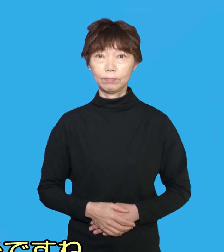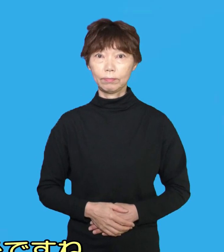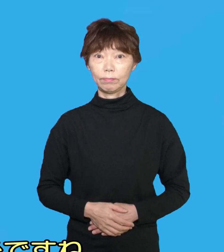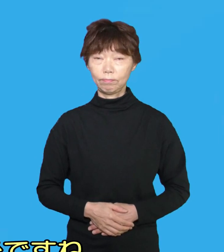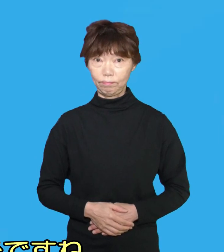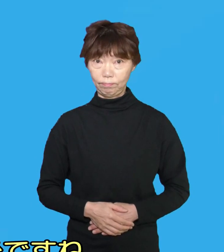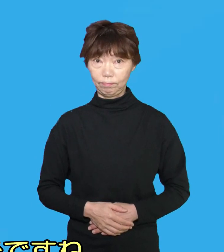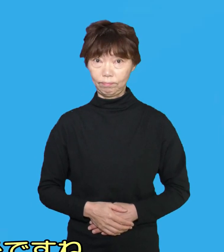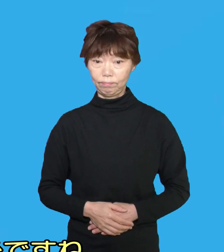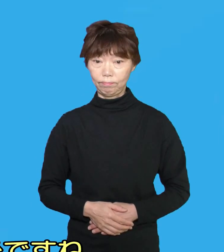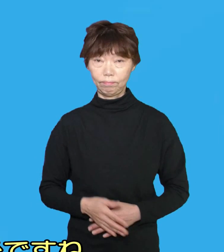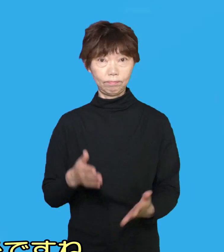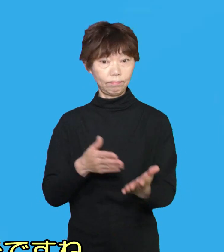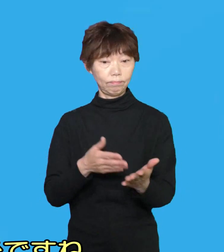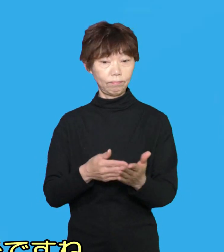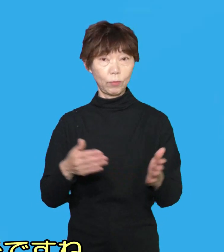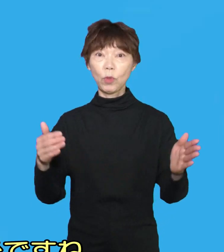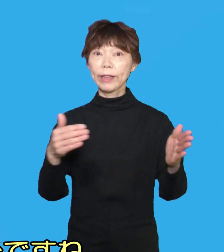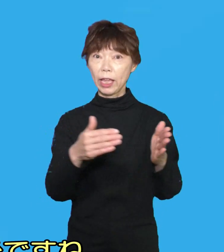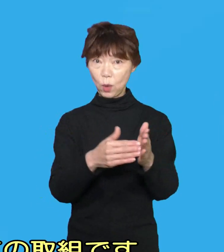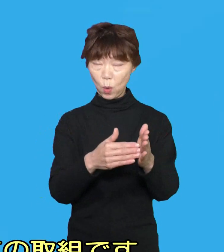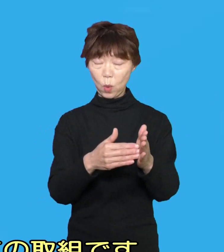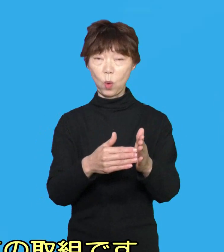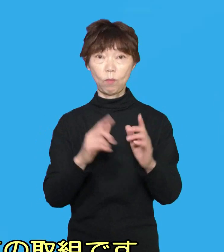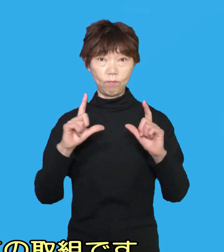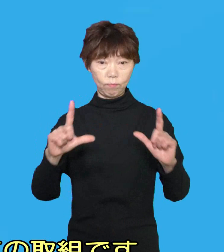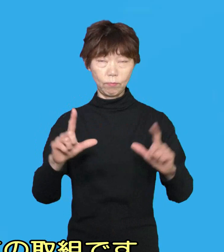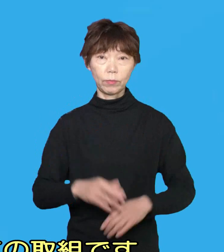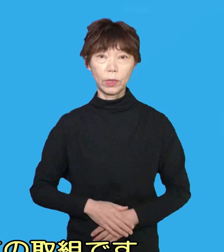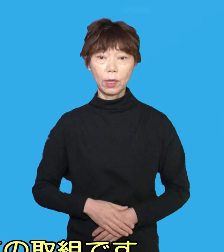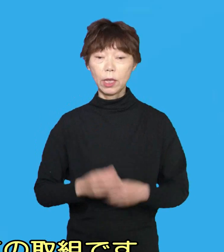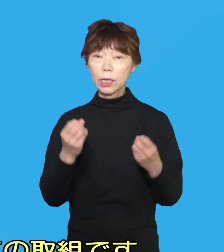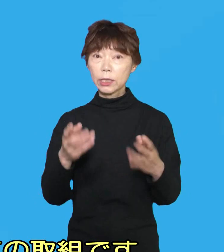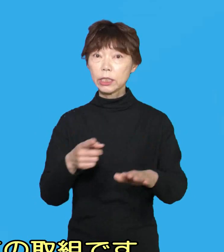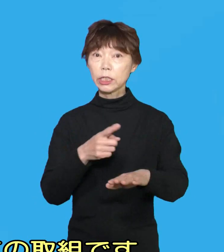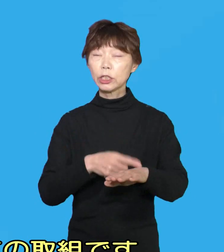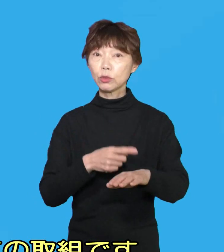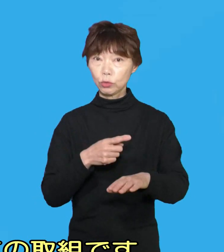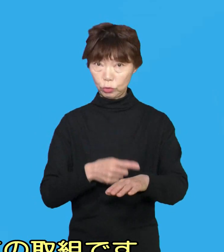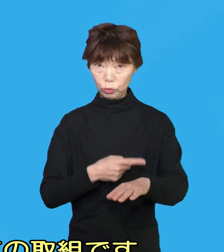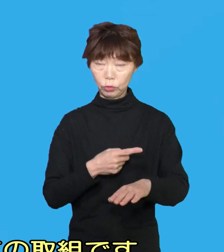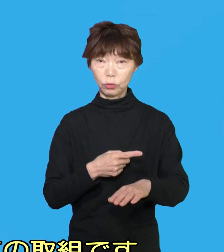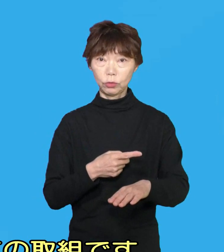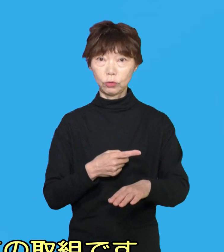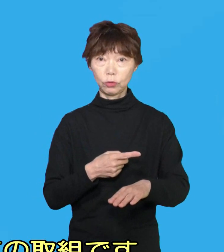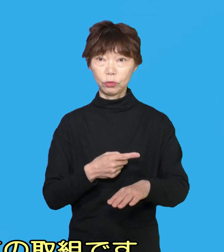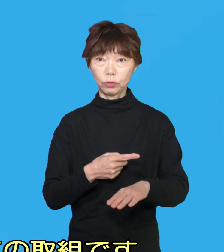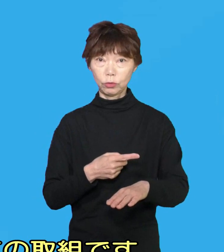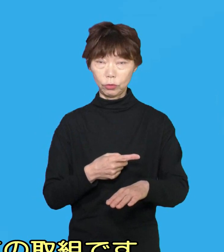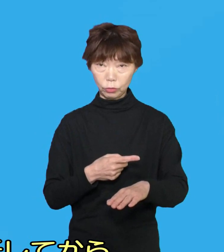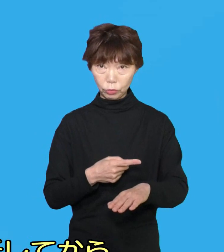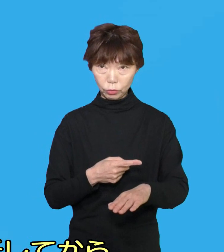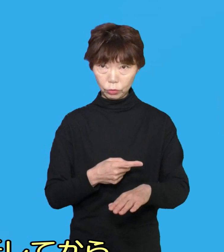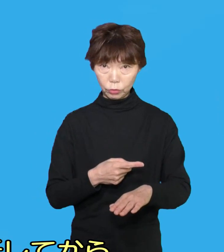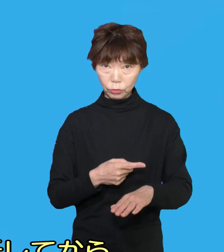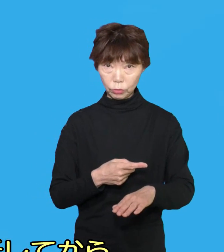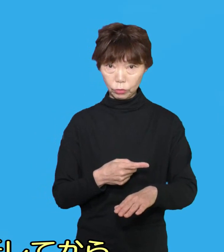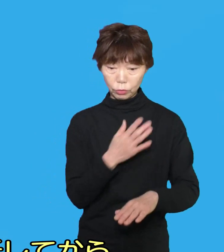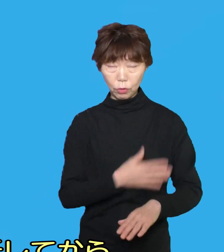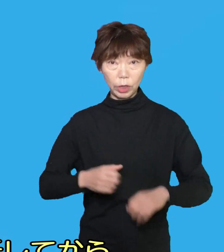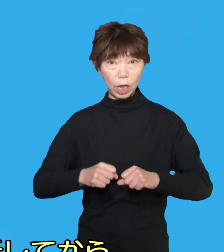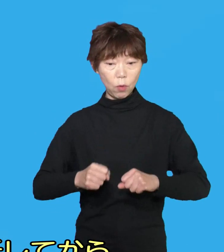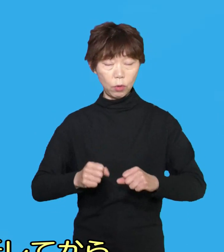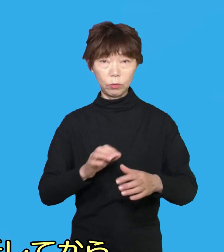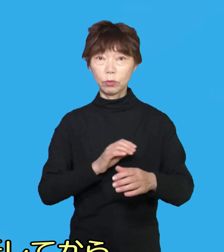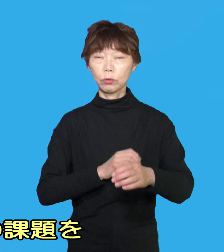項目としては最後ですね、新技術と健康についての取り組みです。これまで市長に